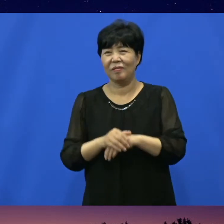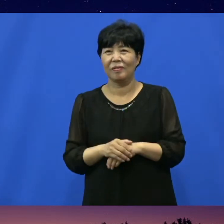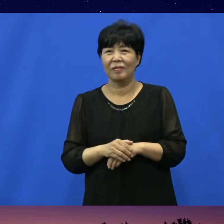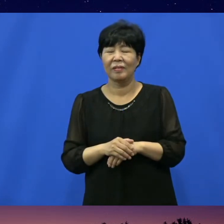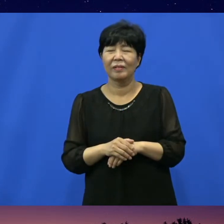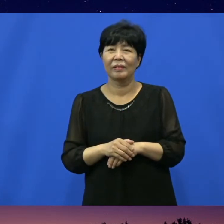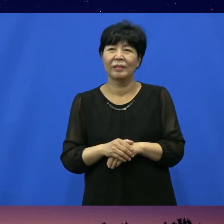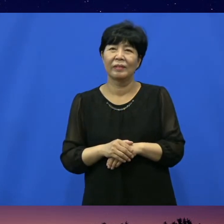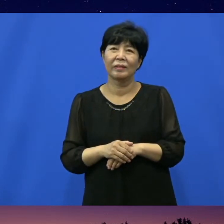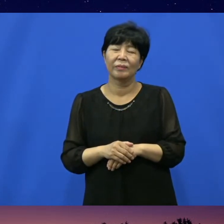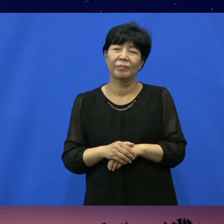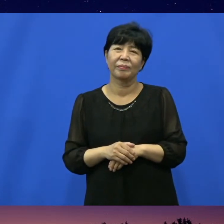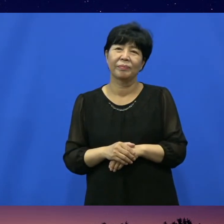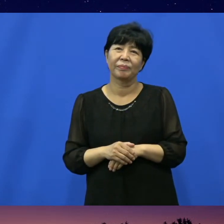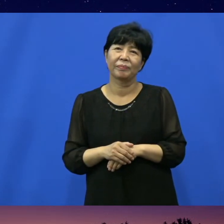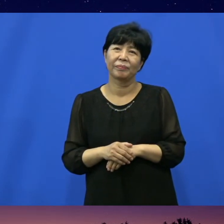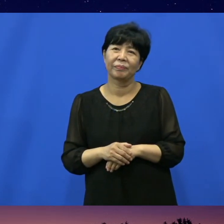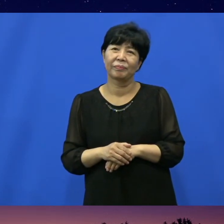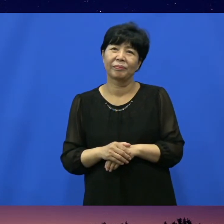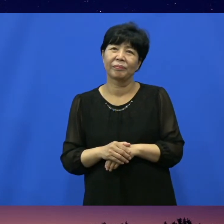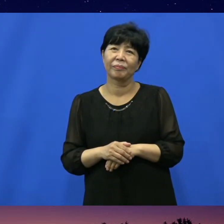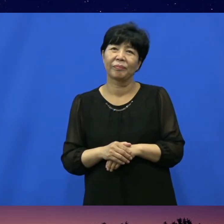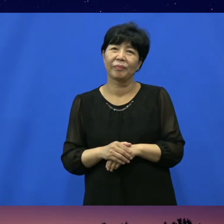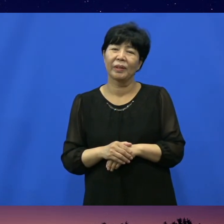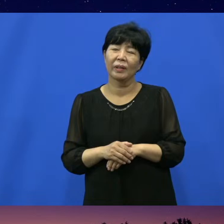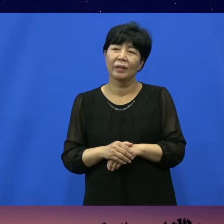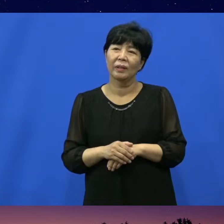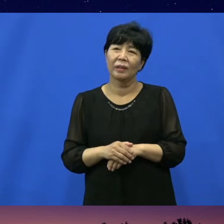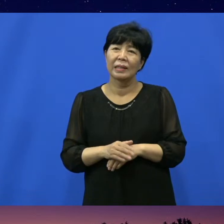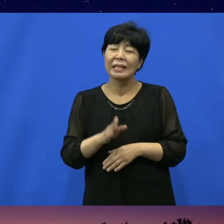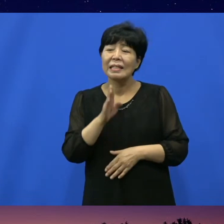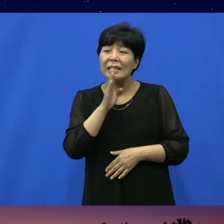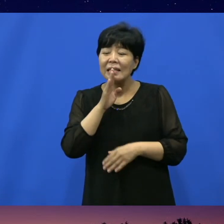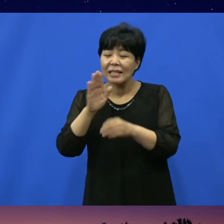없어요. 그게 우리의 불행이에요.